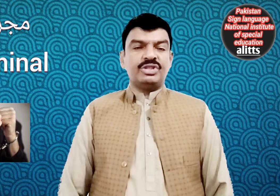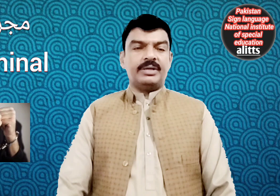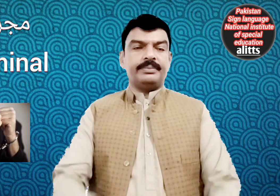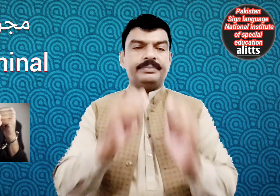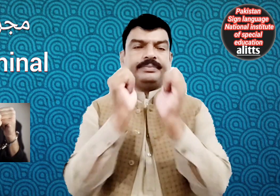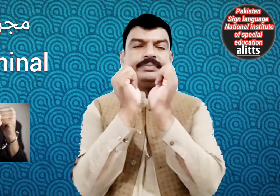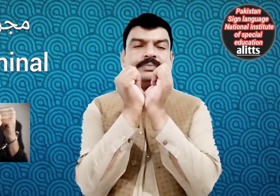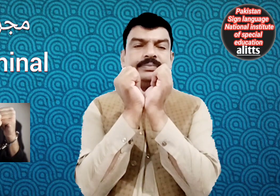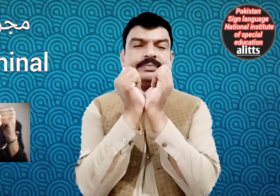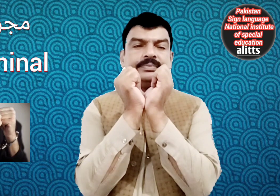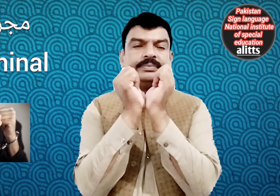मुजरम,